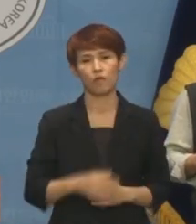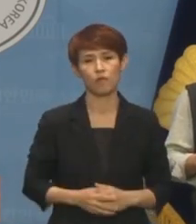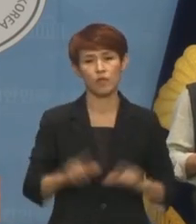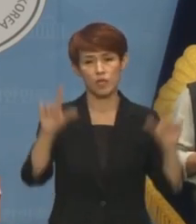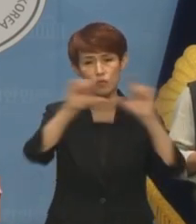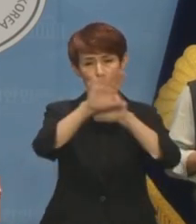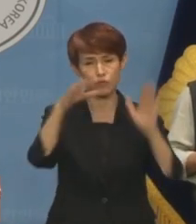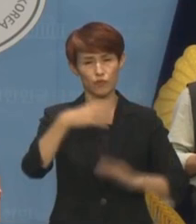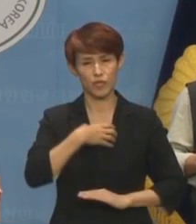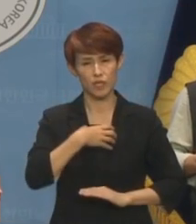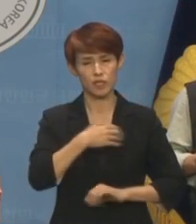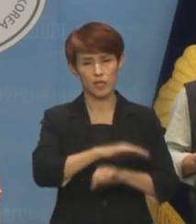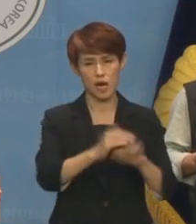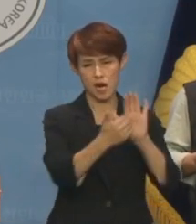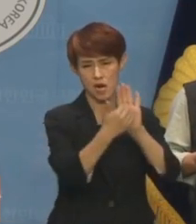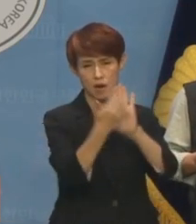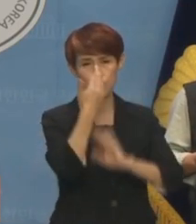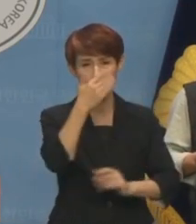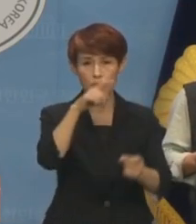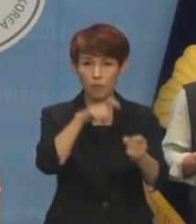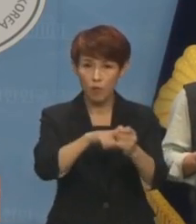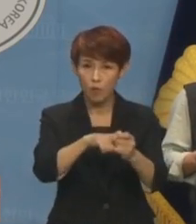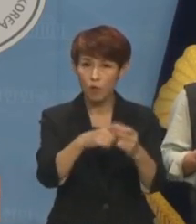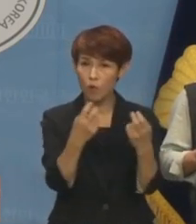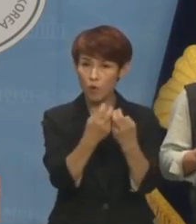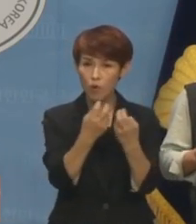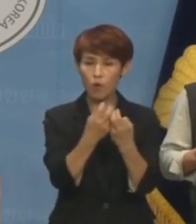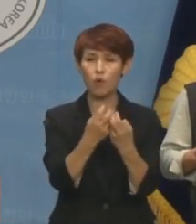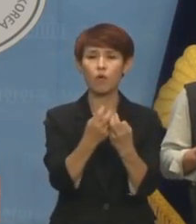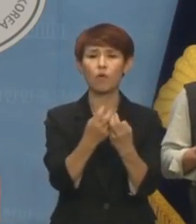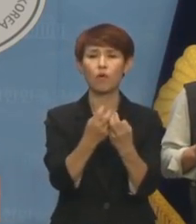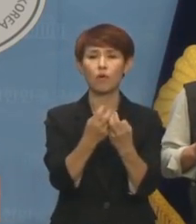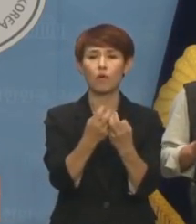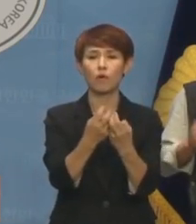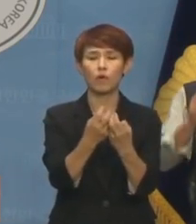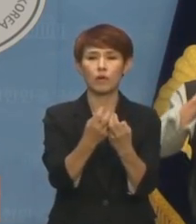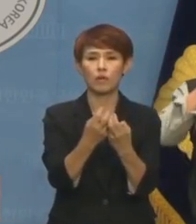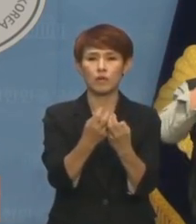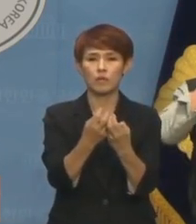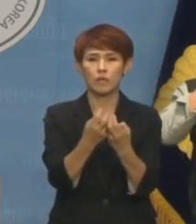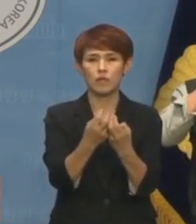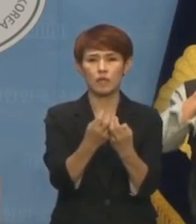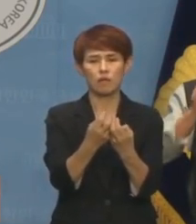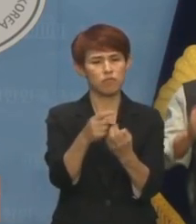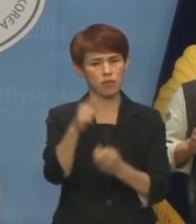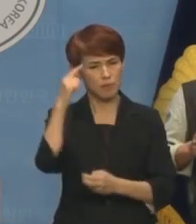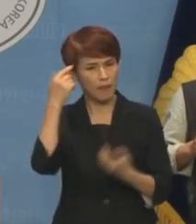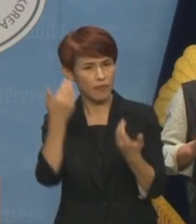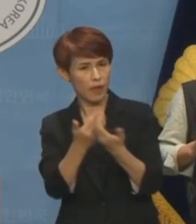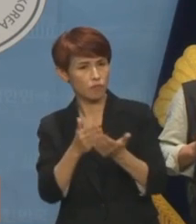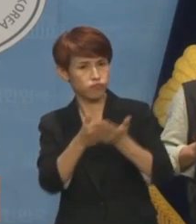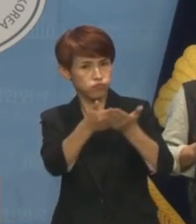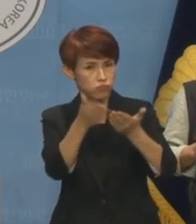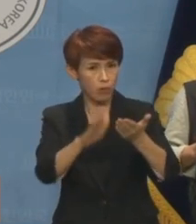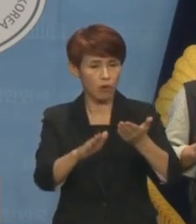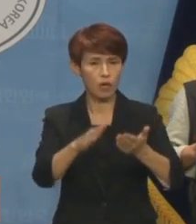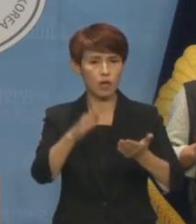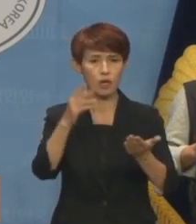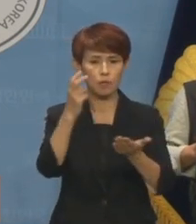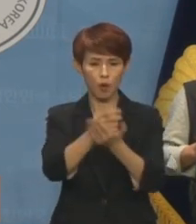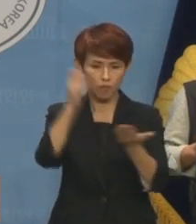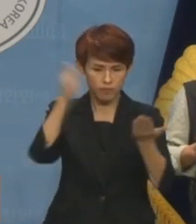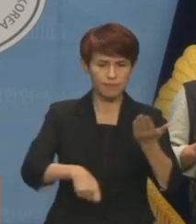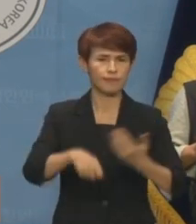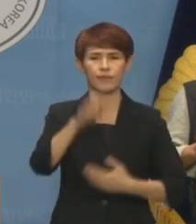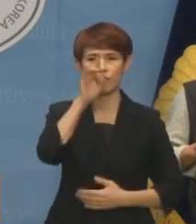대응을 제대로 잘 하기 위해서라도 이런 식으로 사람들의 어떤 저항을 불러일으키는 법은 시행되어서는 안 됩니다.